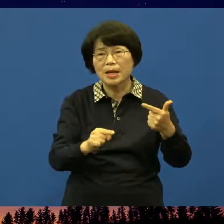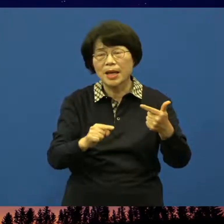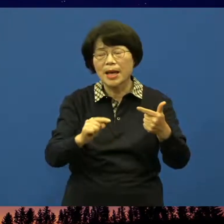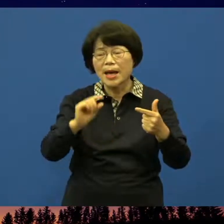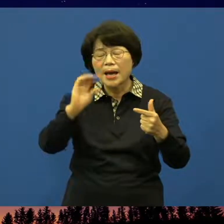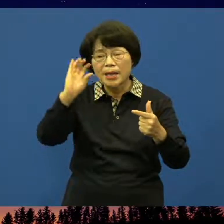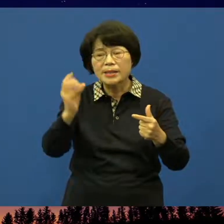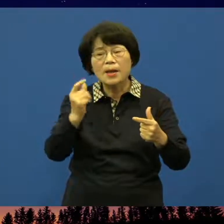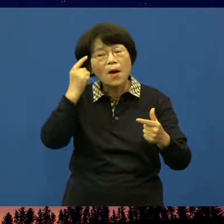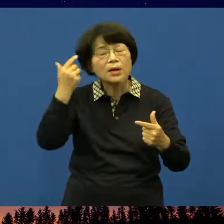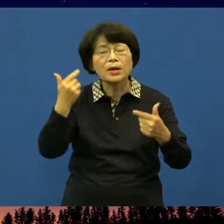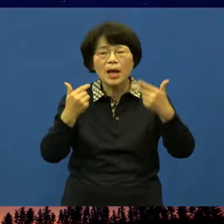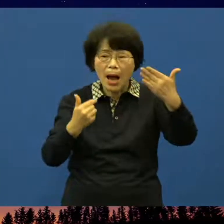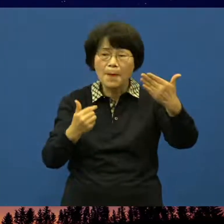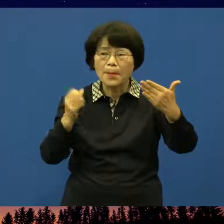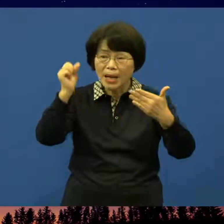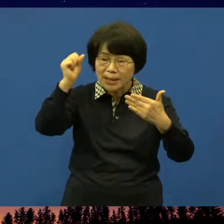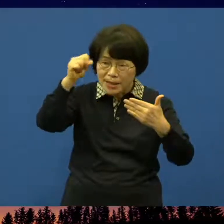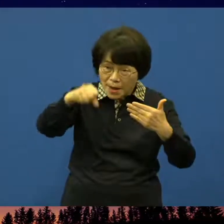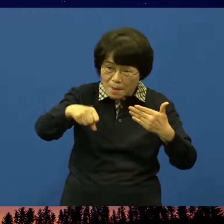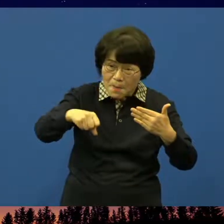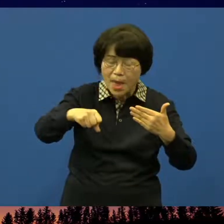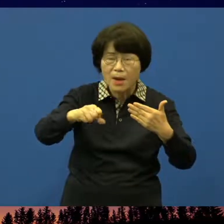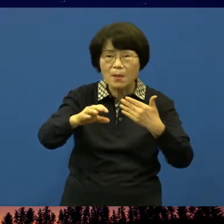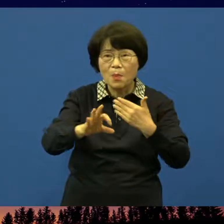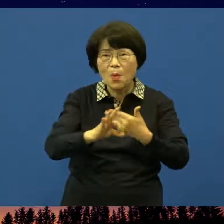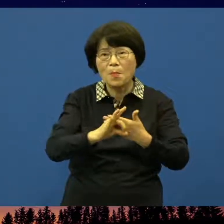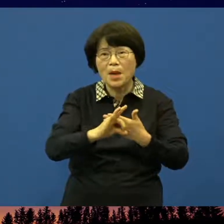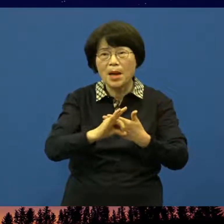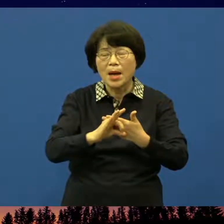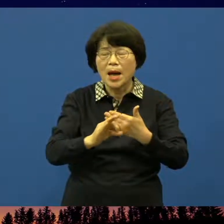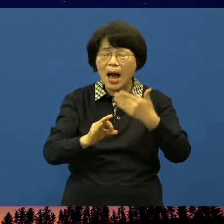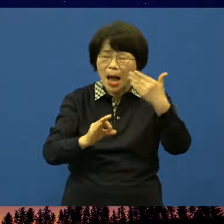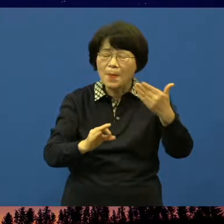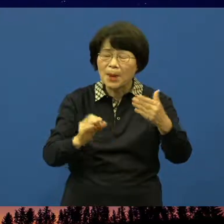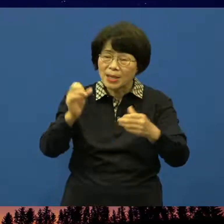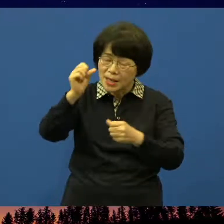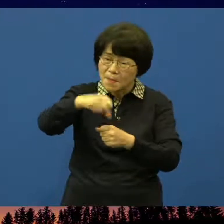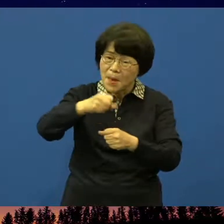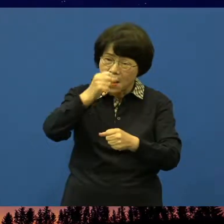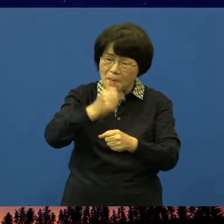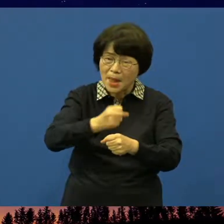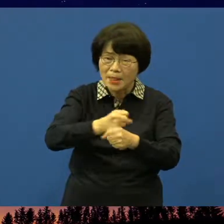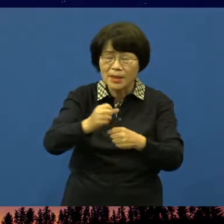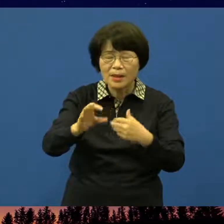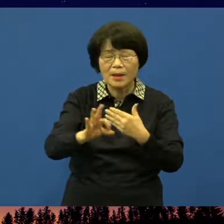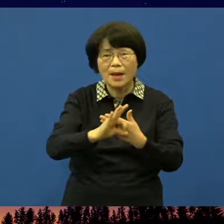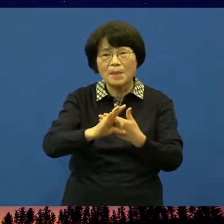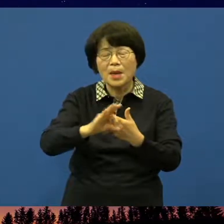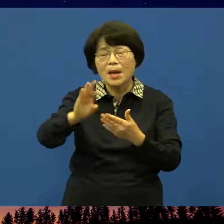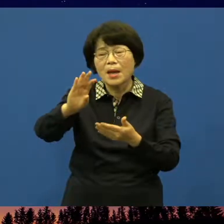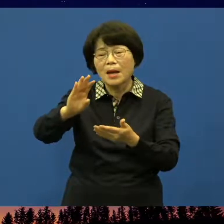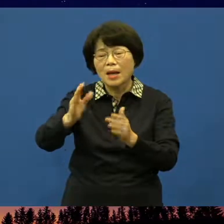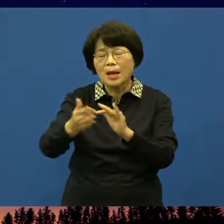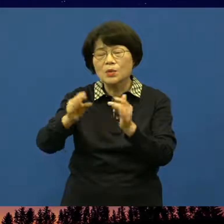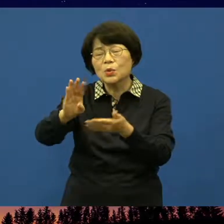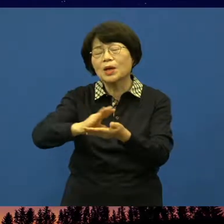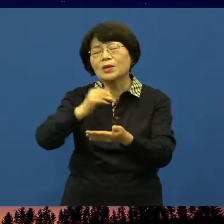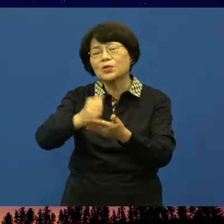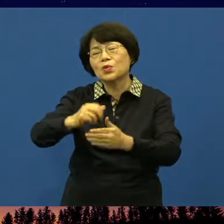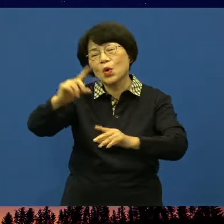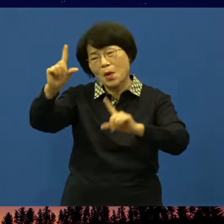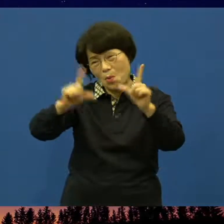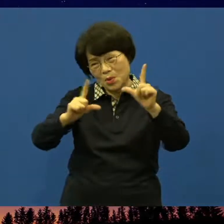그 9가지 열매가 다 맺힌 삶이 있다면 그게 어떤 것이? 그것이 바로 예수 그리스도의 모습이죠. 우리가